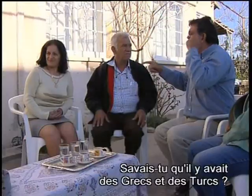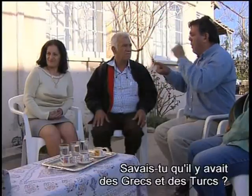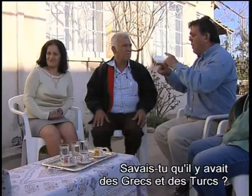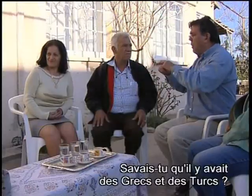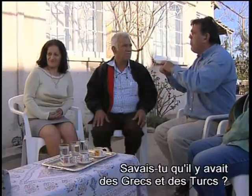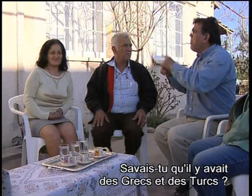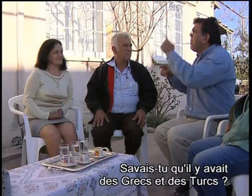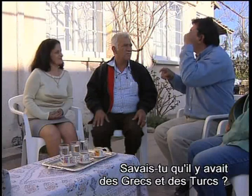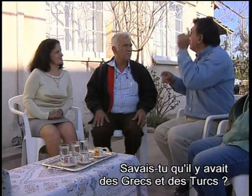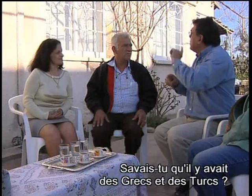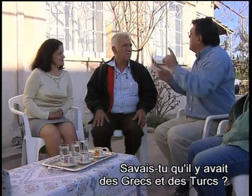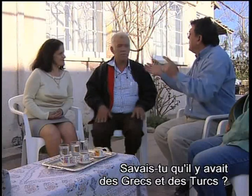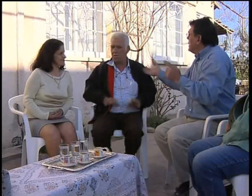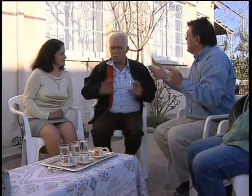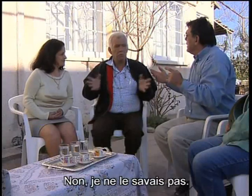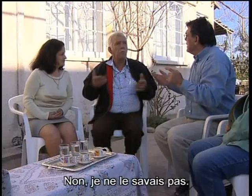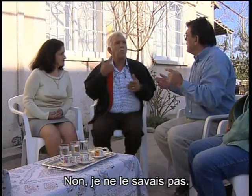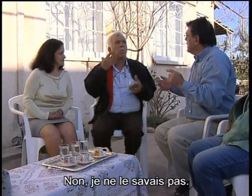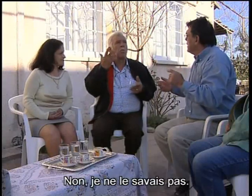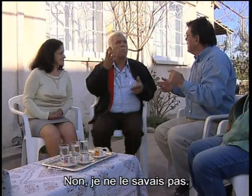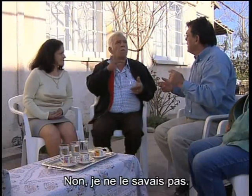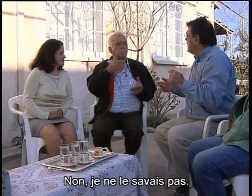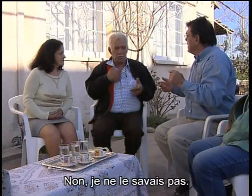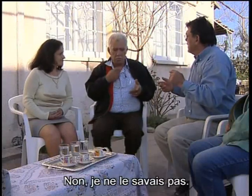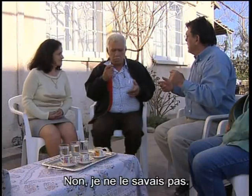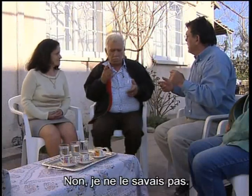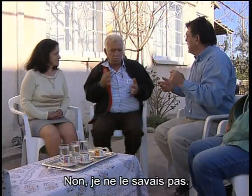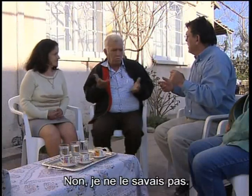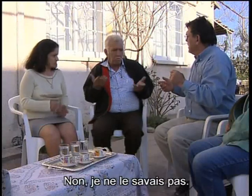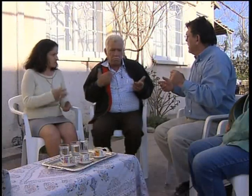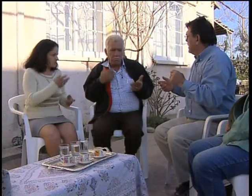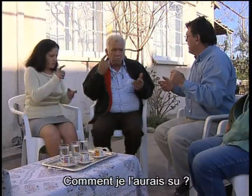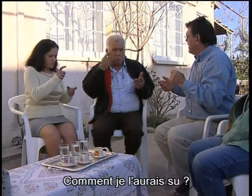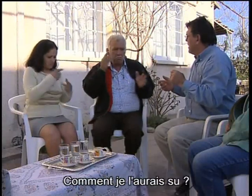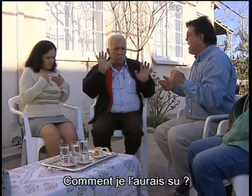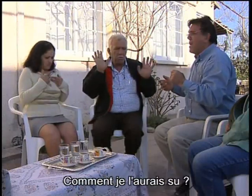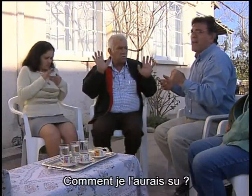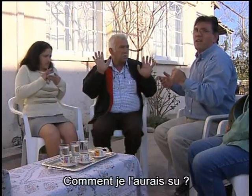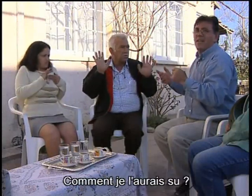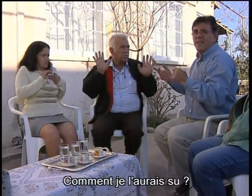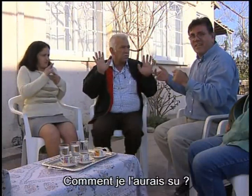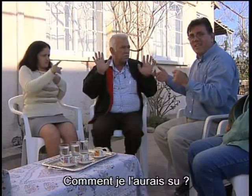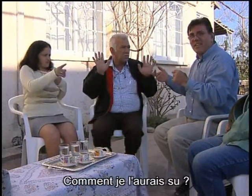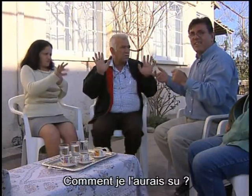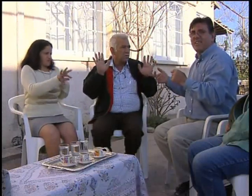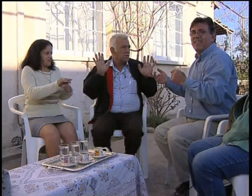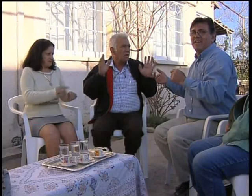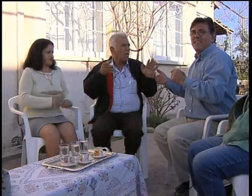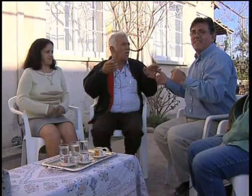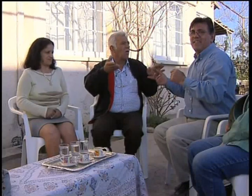Tu le savais, toi, qu'il y avait des grecs et des turcs ? Non. Non, je ne le savais pas. Comment je l'aurais su ?